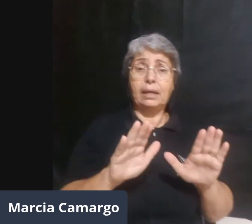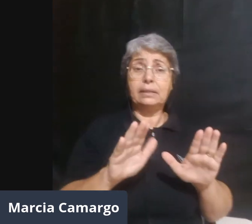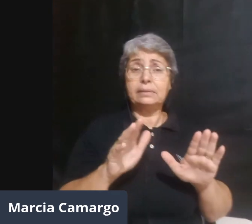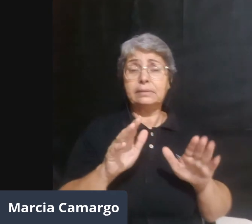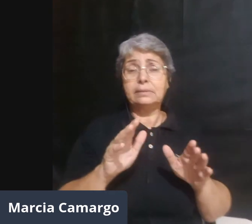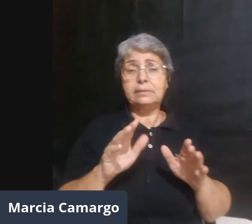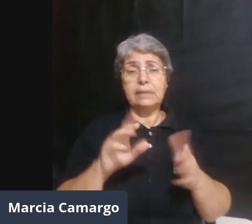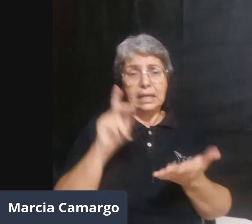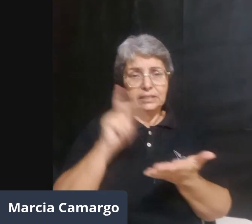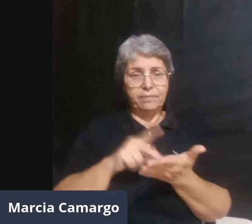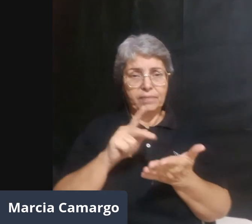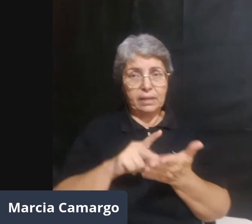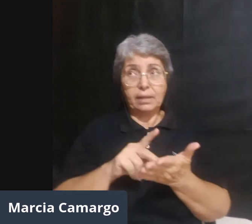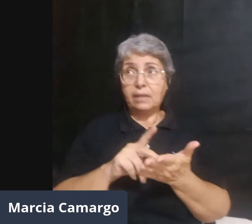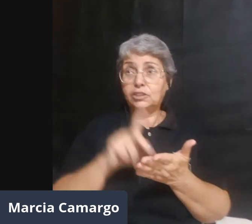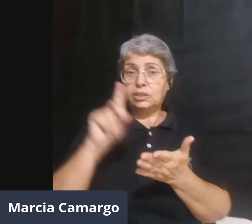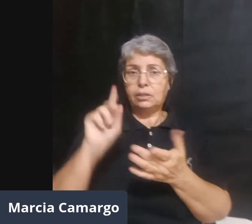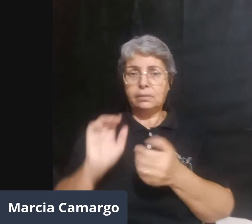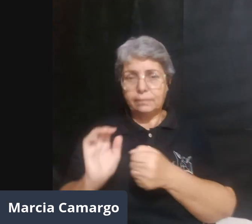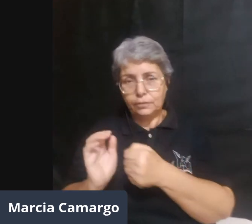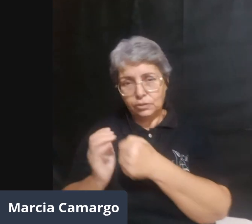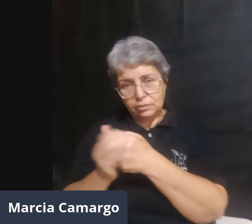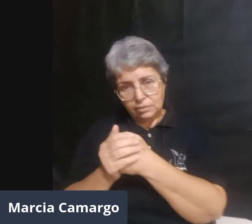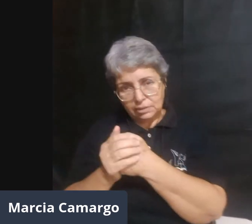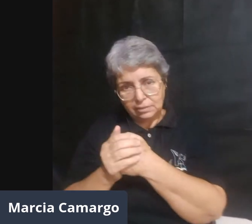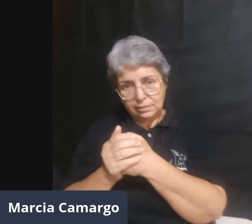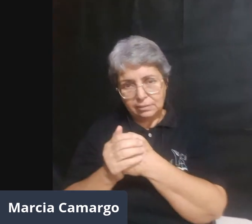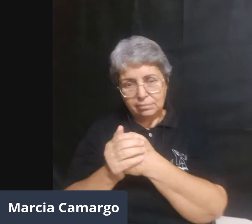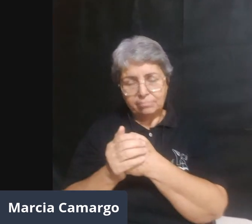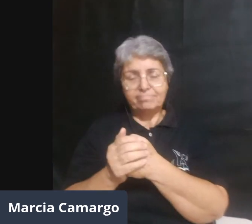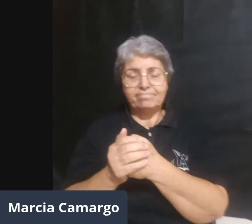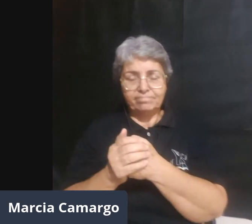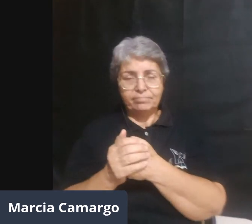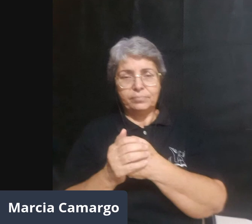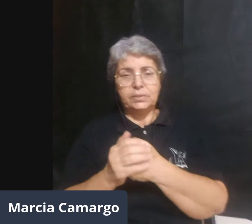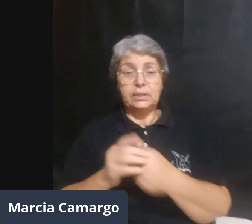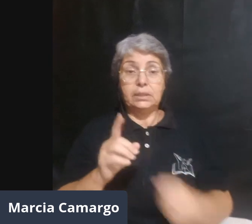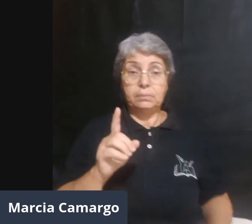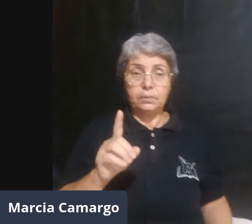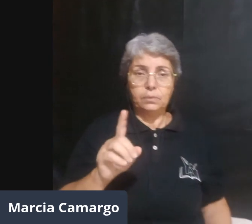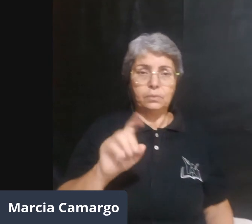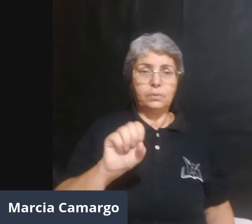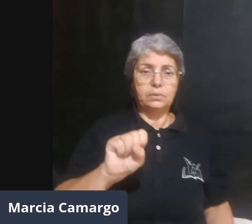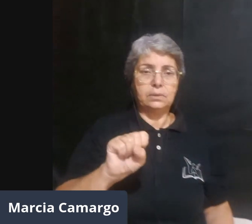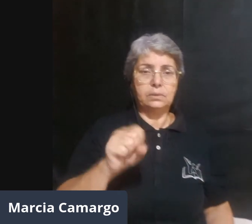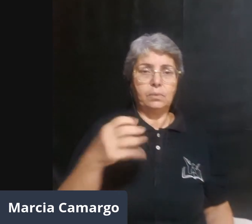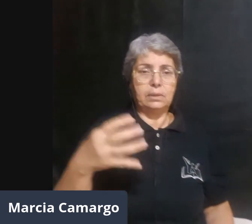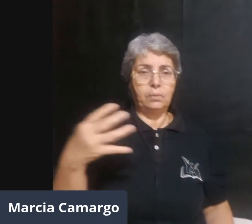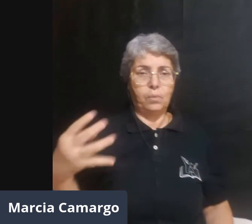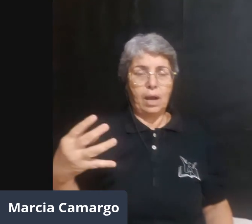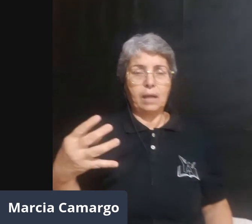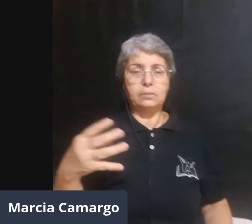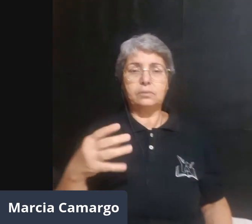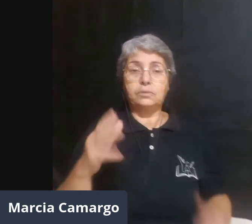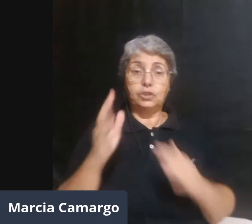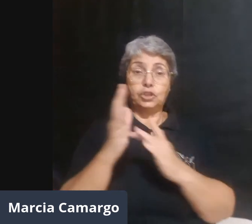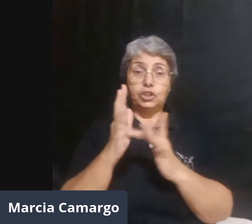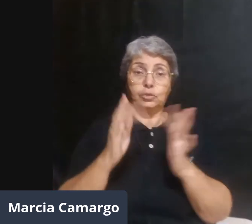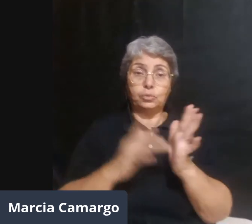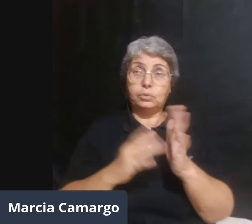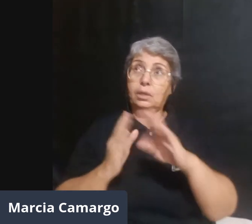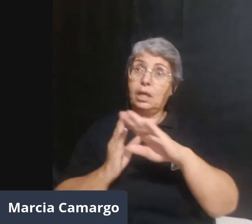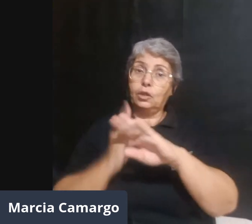Celestial em 1844 foi um grande passo na restauração da verdade. Porém,